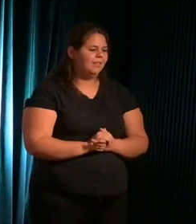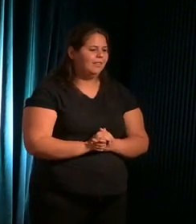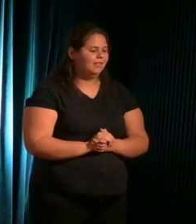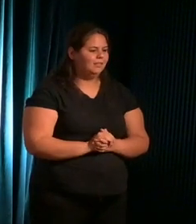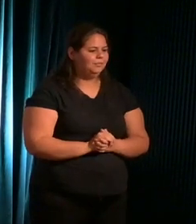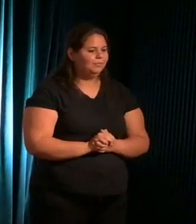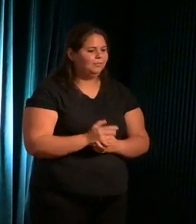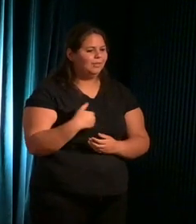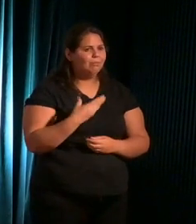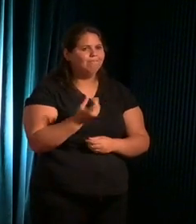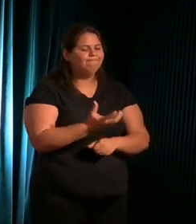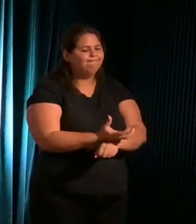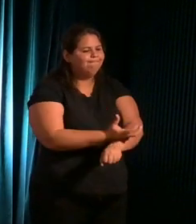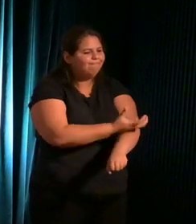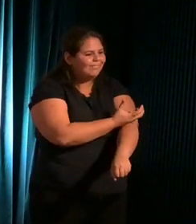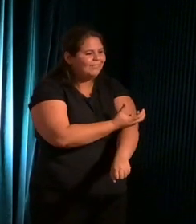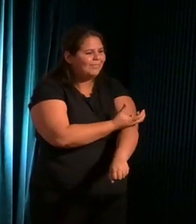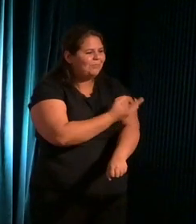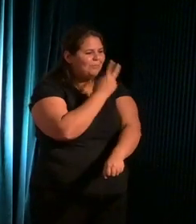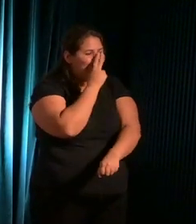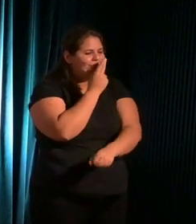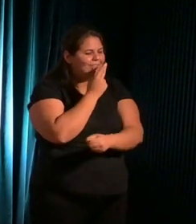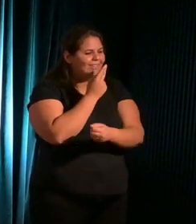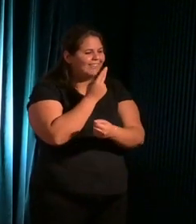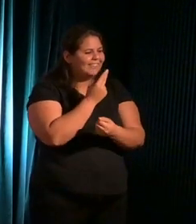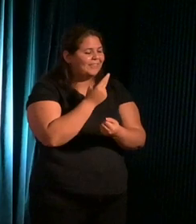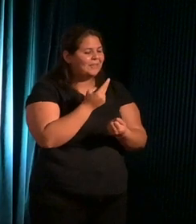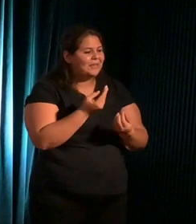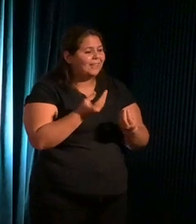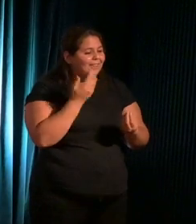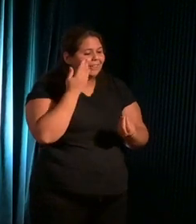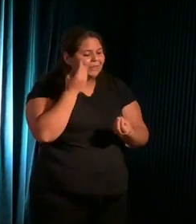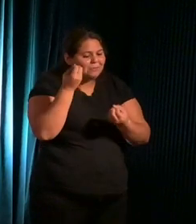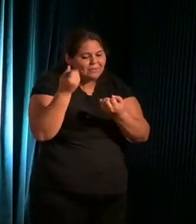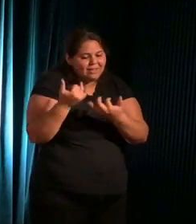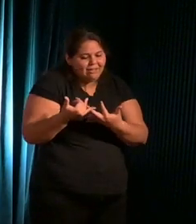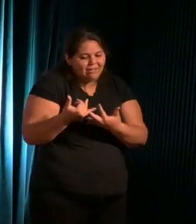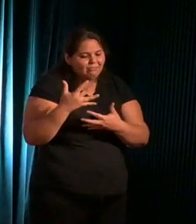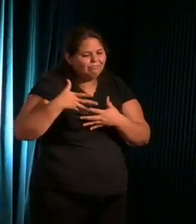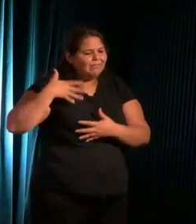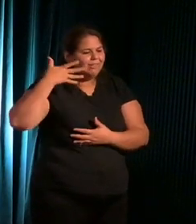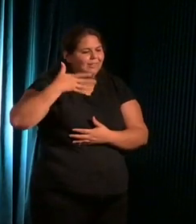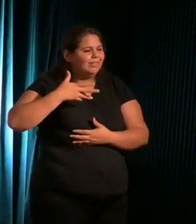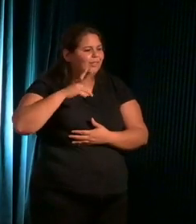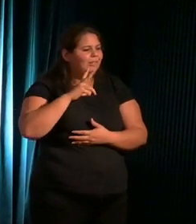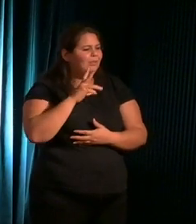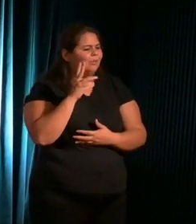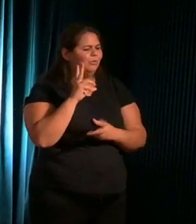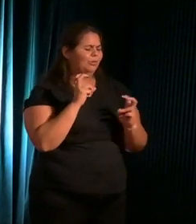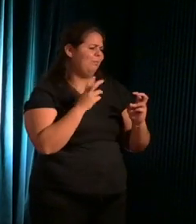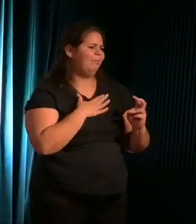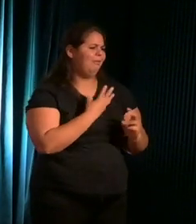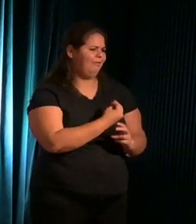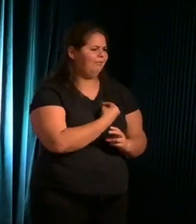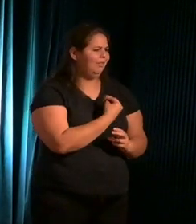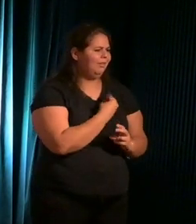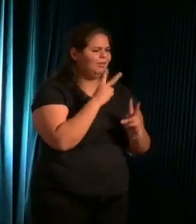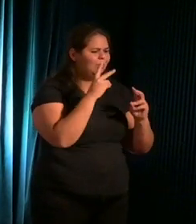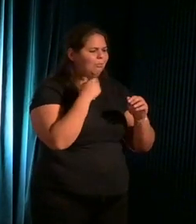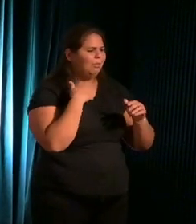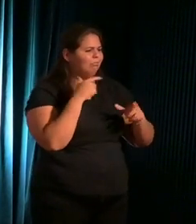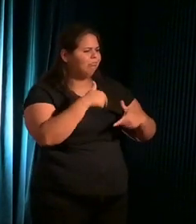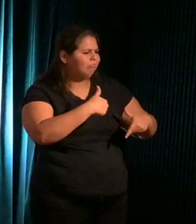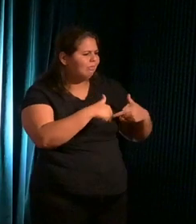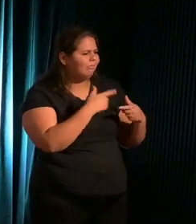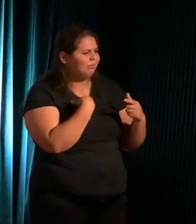E emocionado nesse momento em relação a relatar rapidamente, né, em relação ao